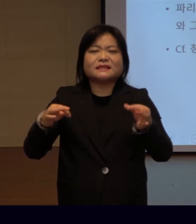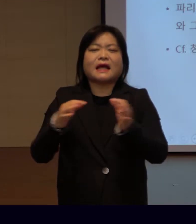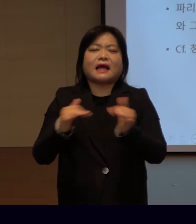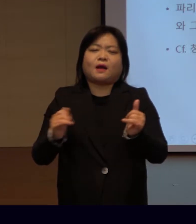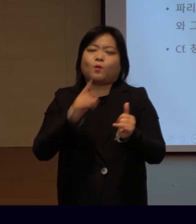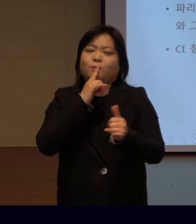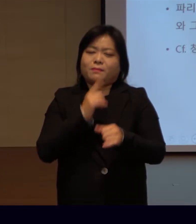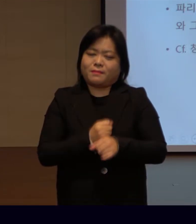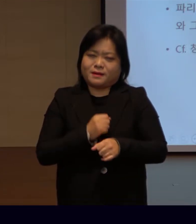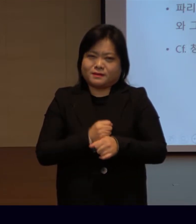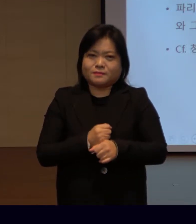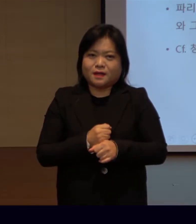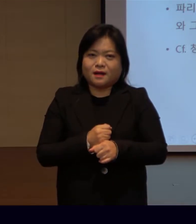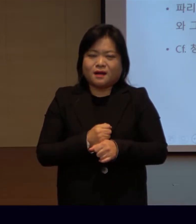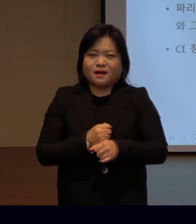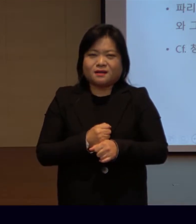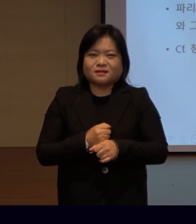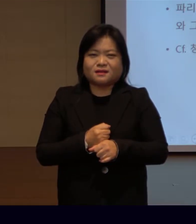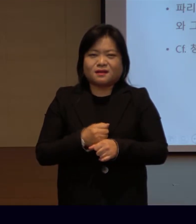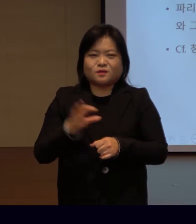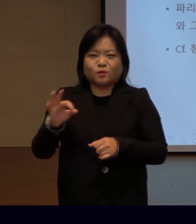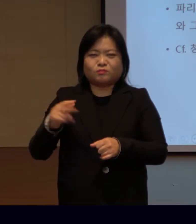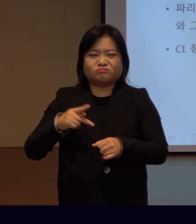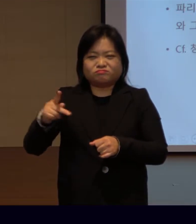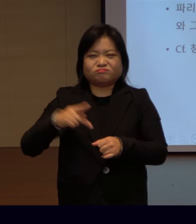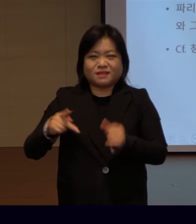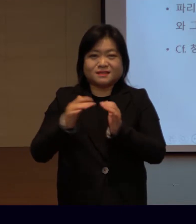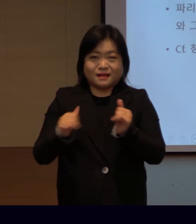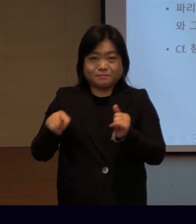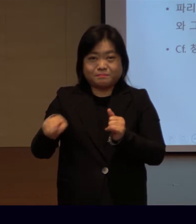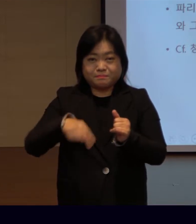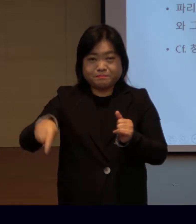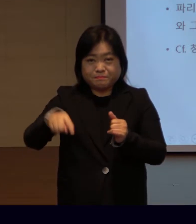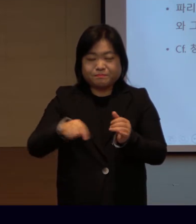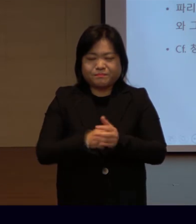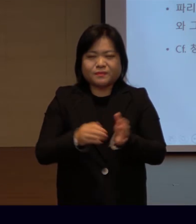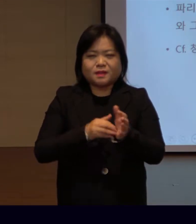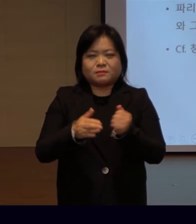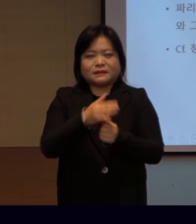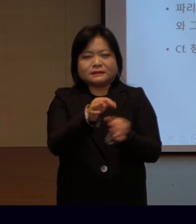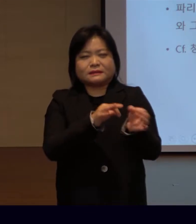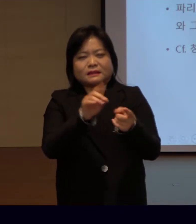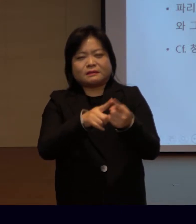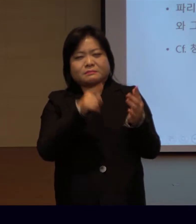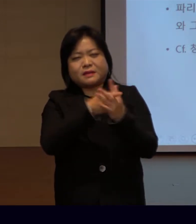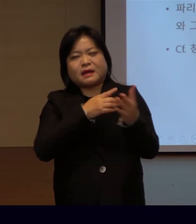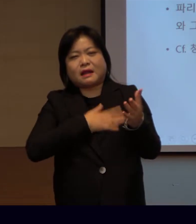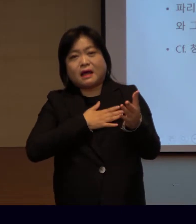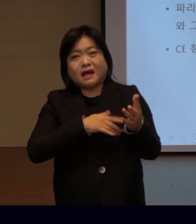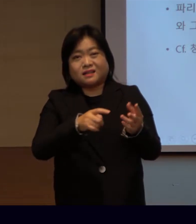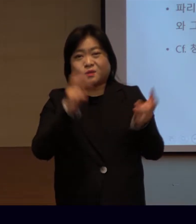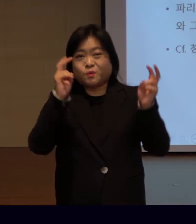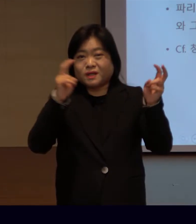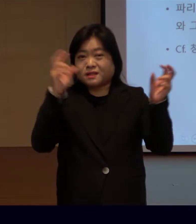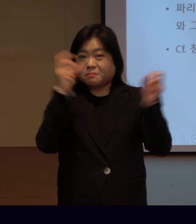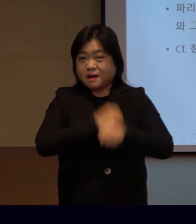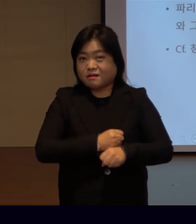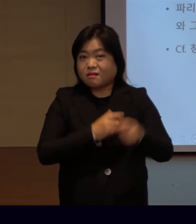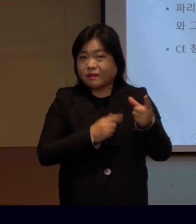그랬어요. 그러니까 고리대금업자죠. 그래서 이 사람들은 시장을 많이 알고 있는 거예요. 그 출판사 좀 이따 망할 것